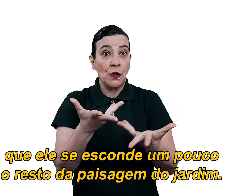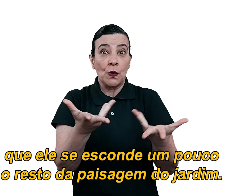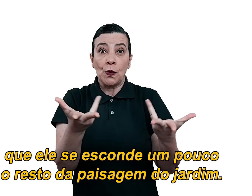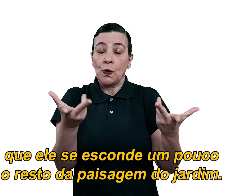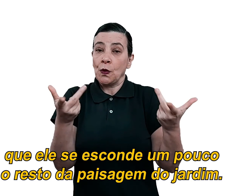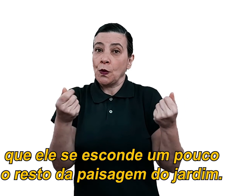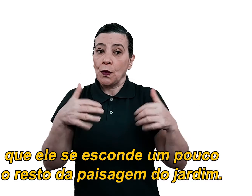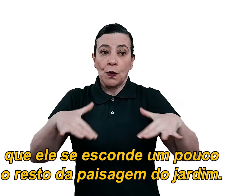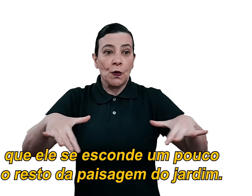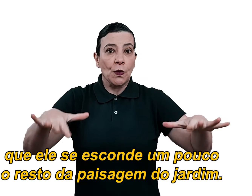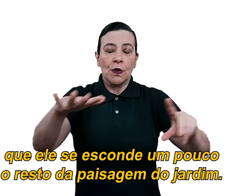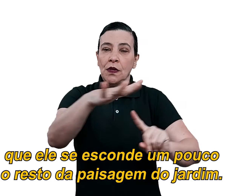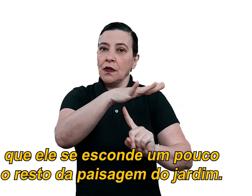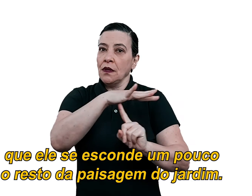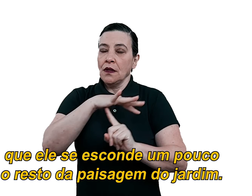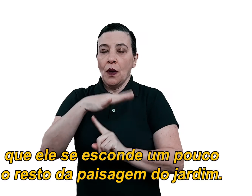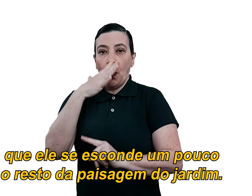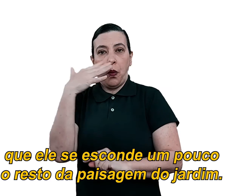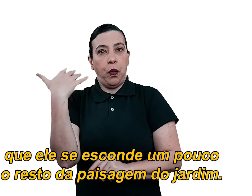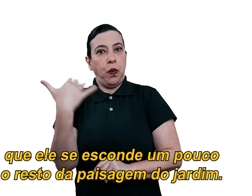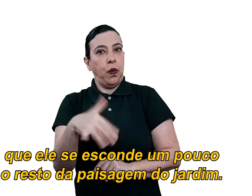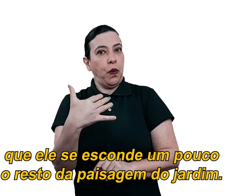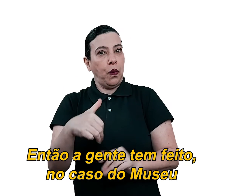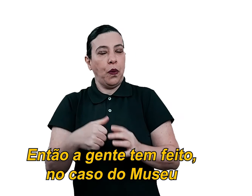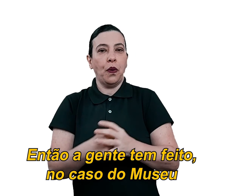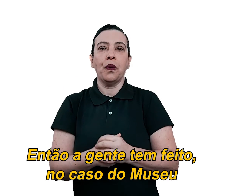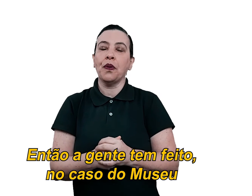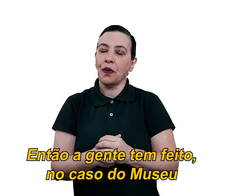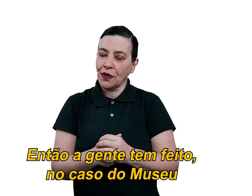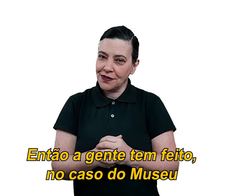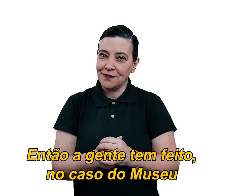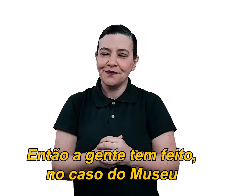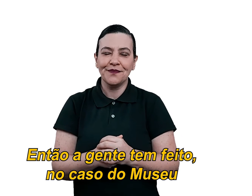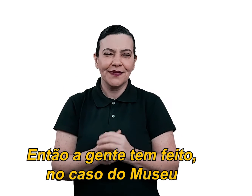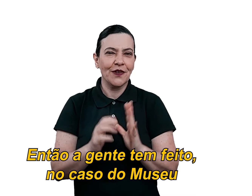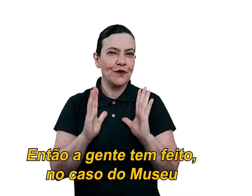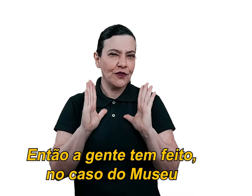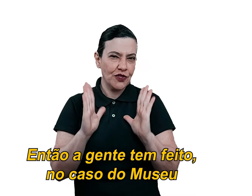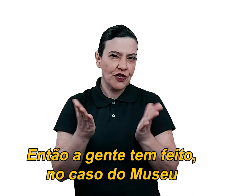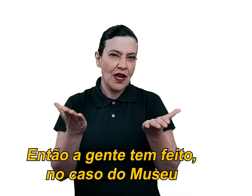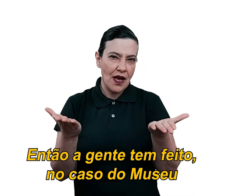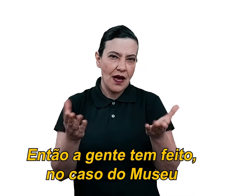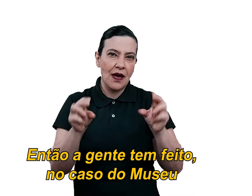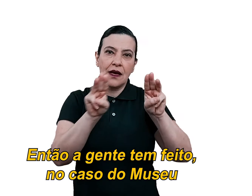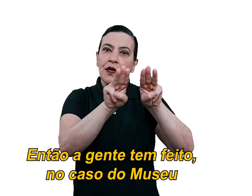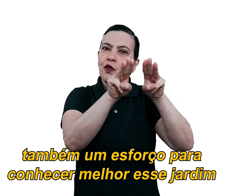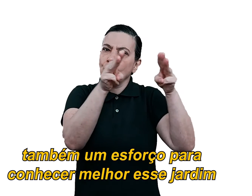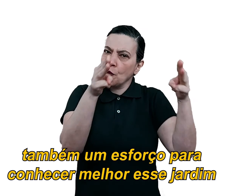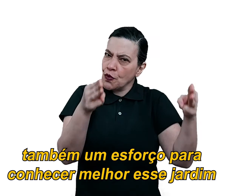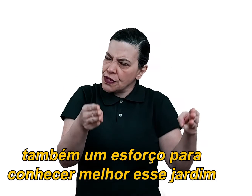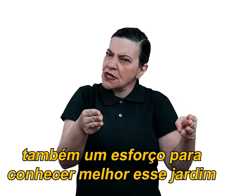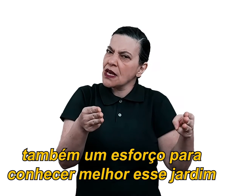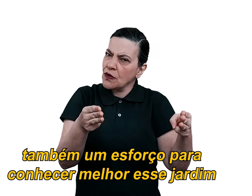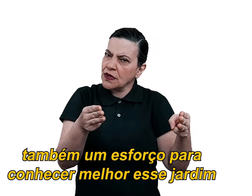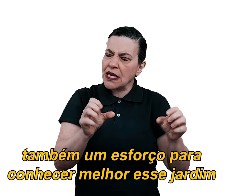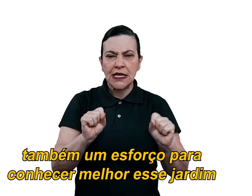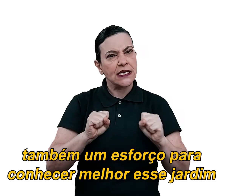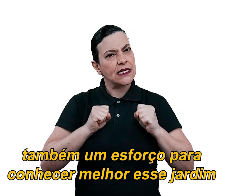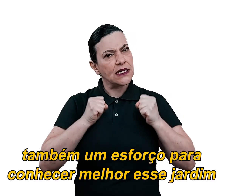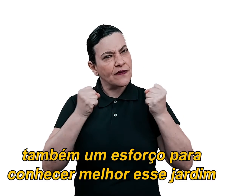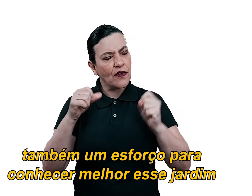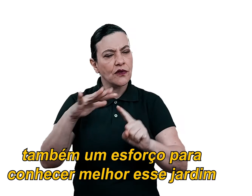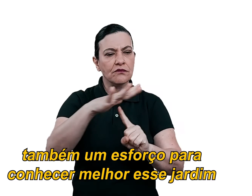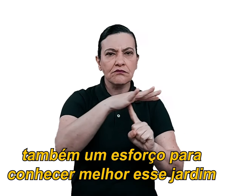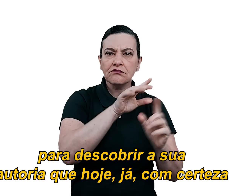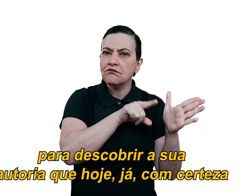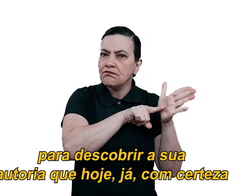pouco o resto da paisagem assim, do jardim. Né? Então, a gente tem feito, no caso do museu, também um esforço para conhecer melhor